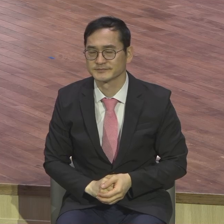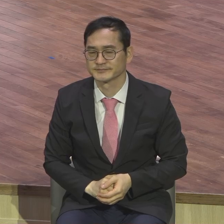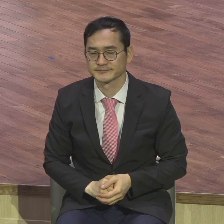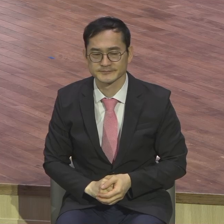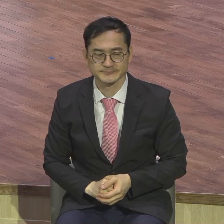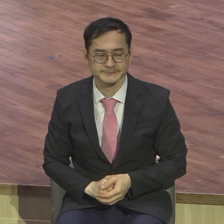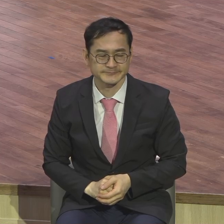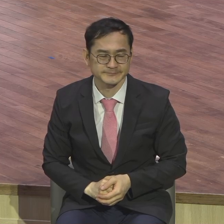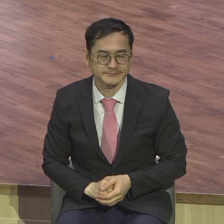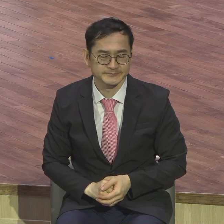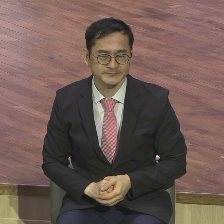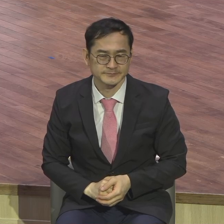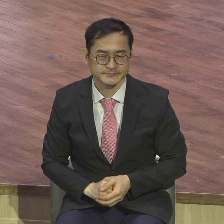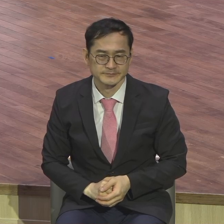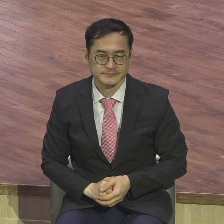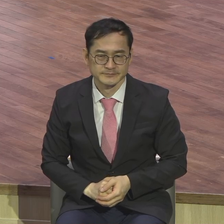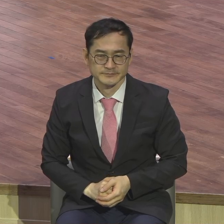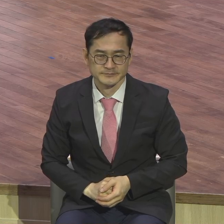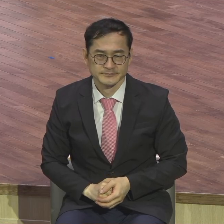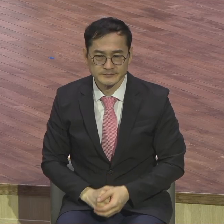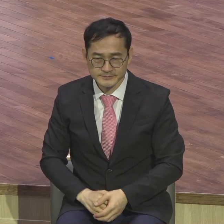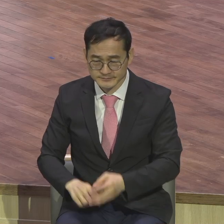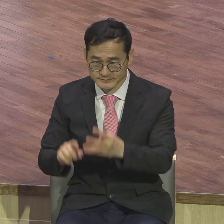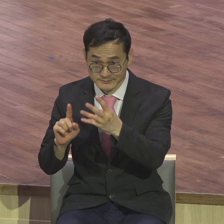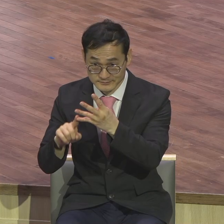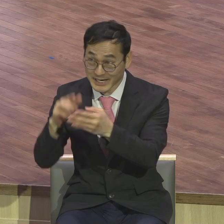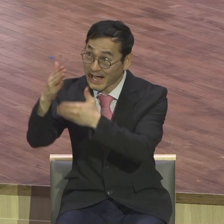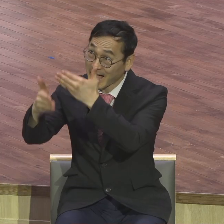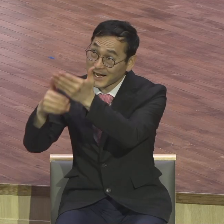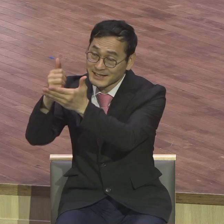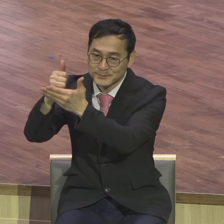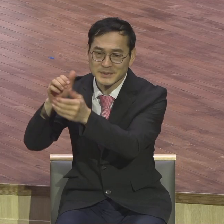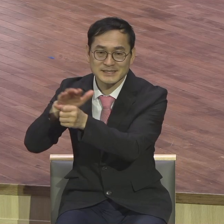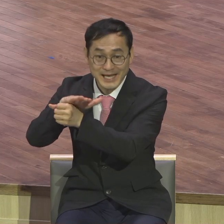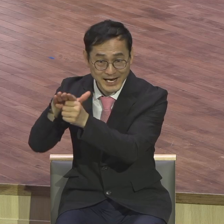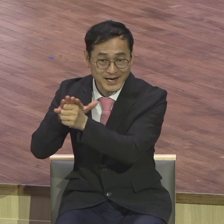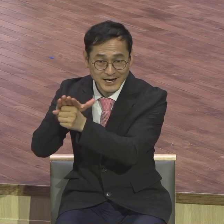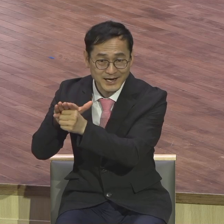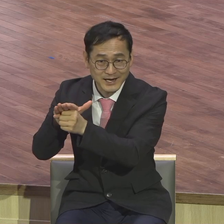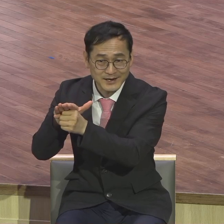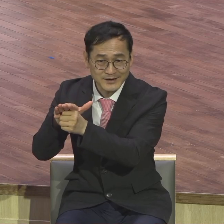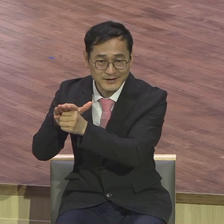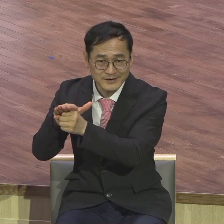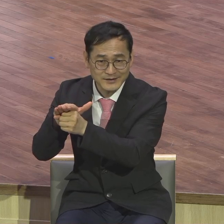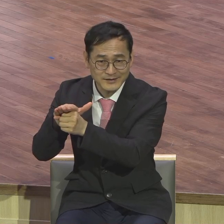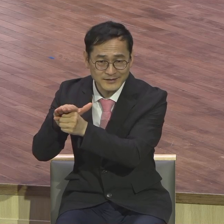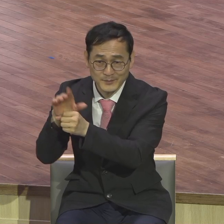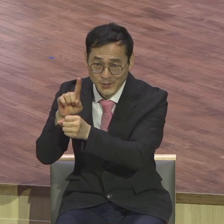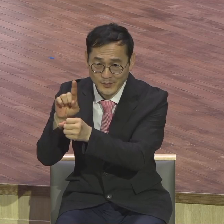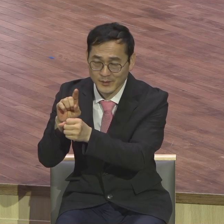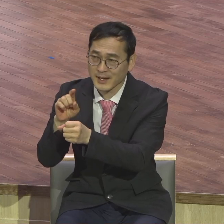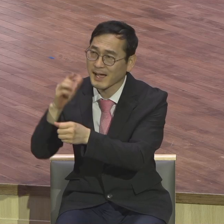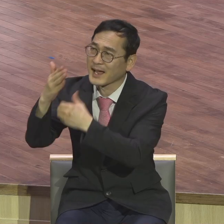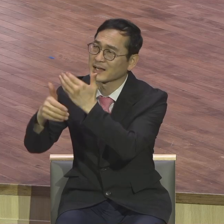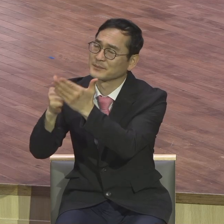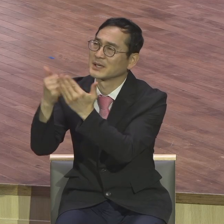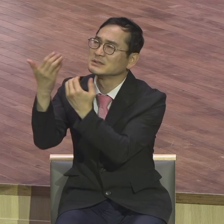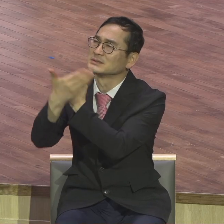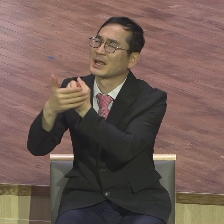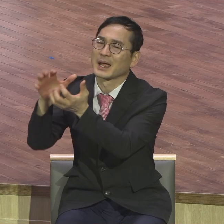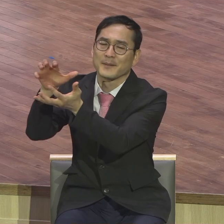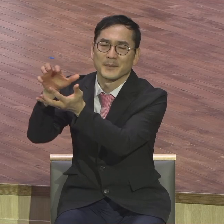아가페가 하나님에 대한 이 사랑을 뜻하늘 때는 이 받은 은혜에 대한 감사와